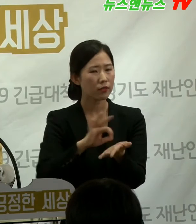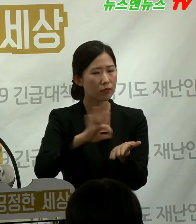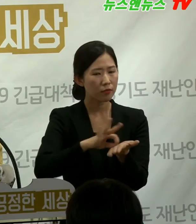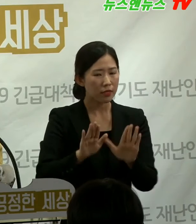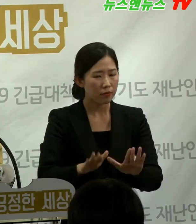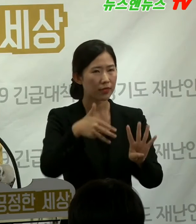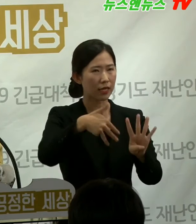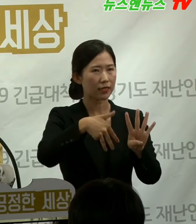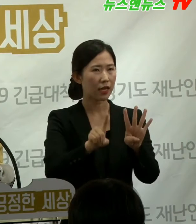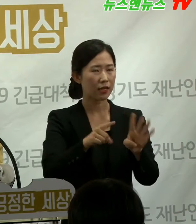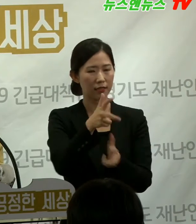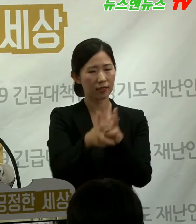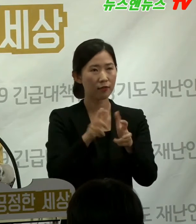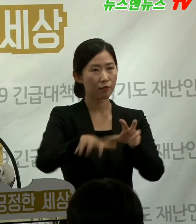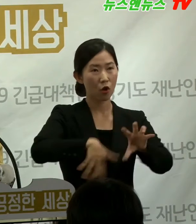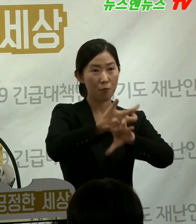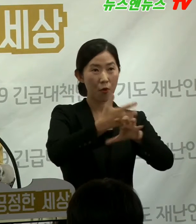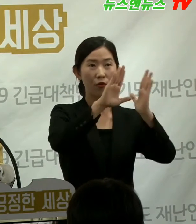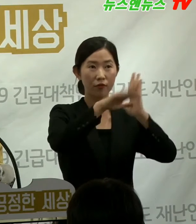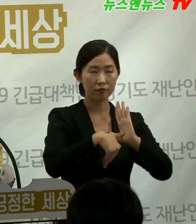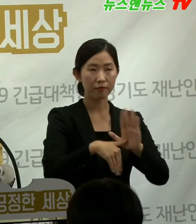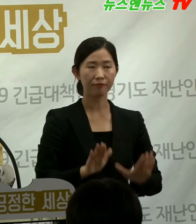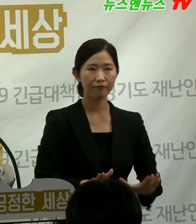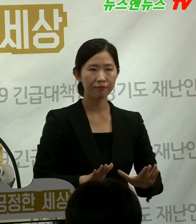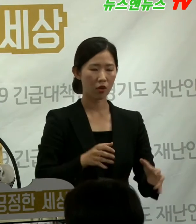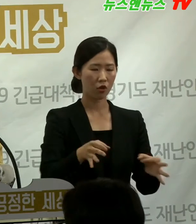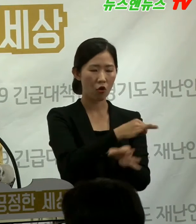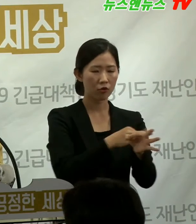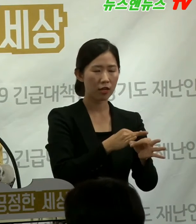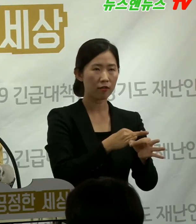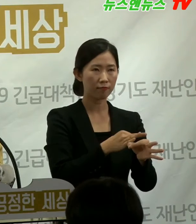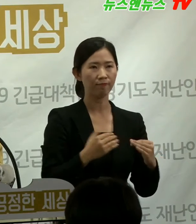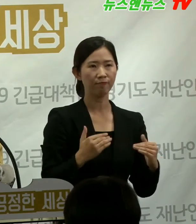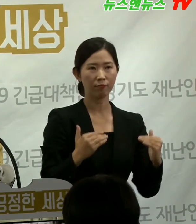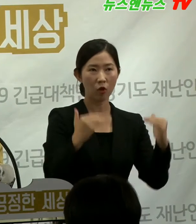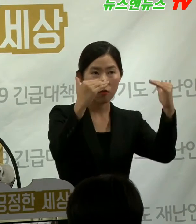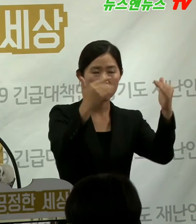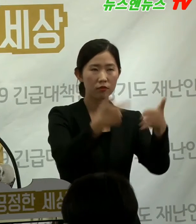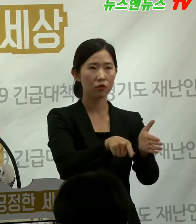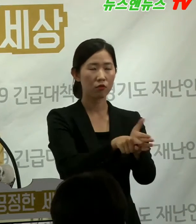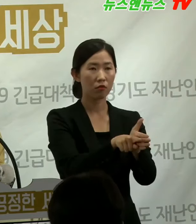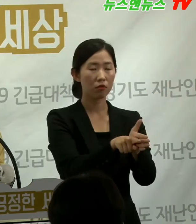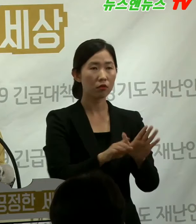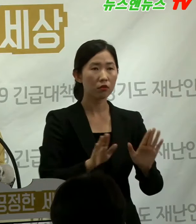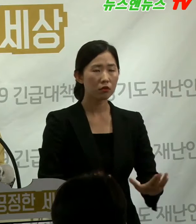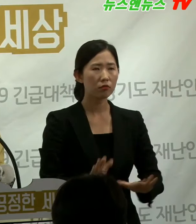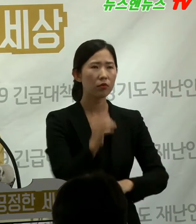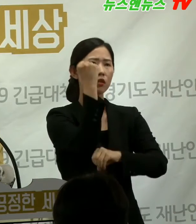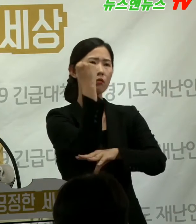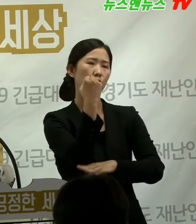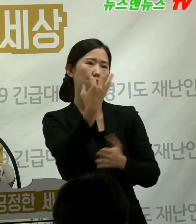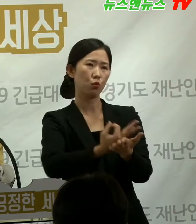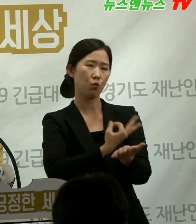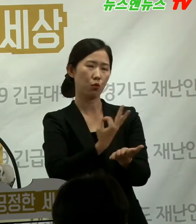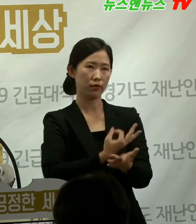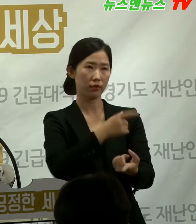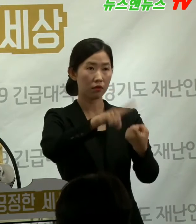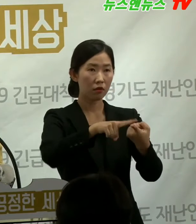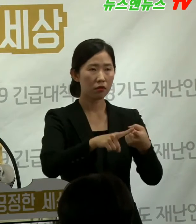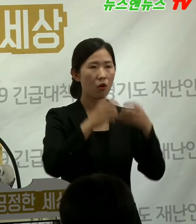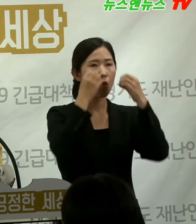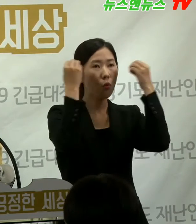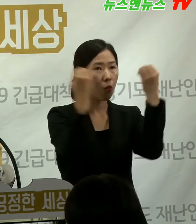산업혁명 시대에 지속적 경제 성장을 위해서 피할 수 없는 경제 정책인 기본소득에 대해서